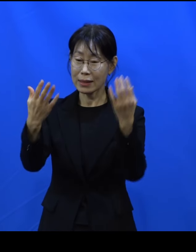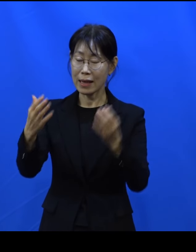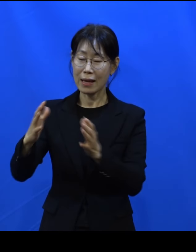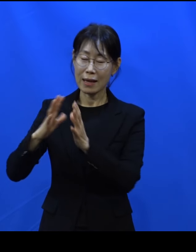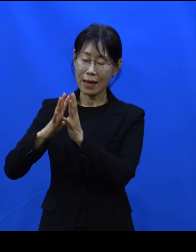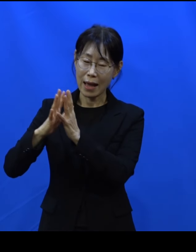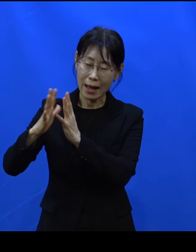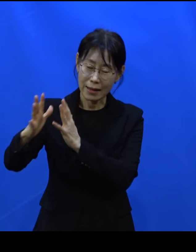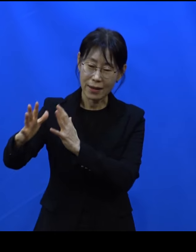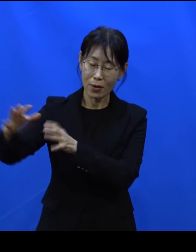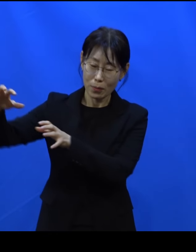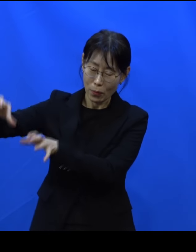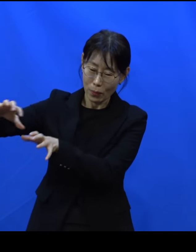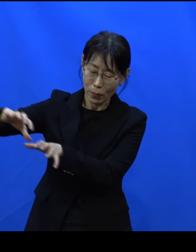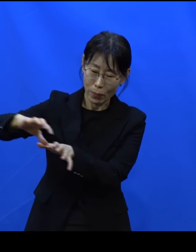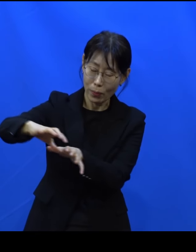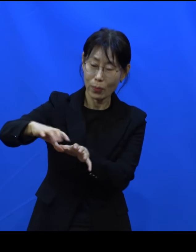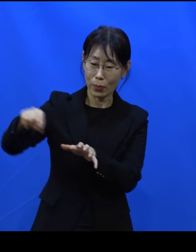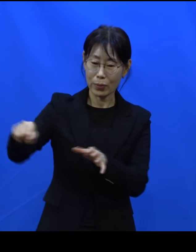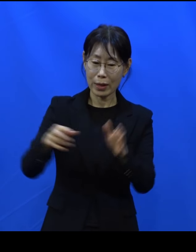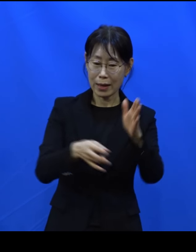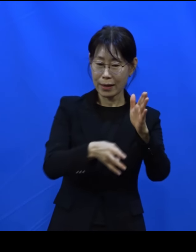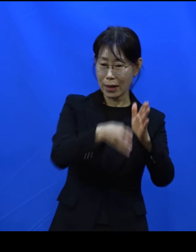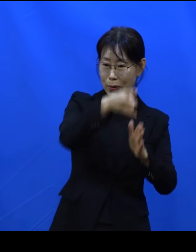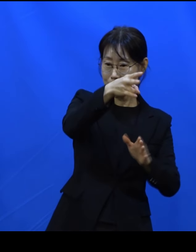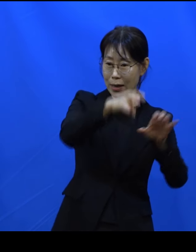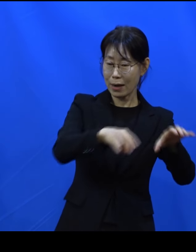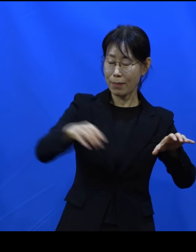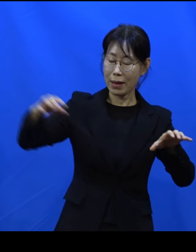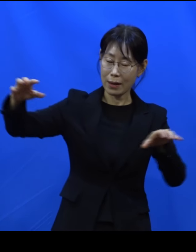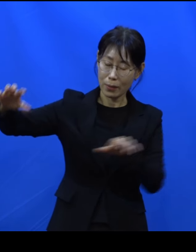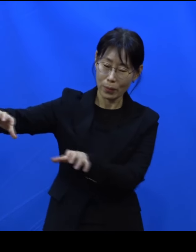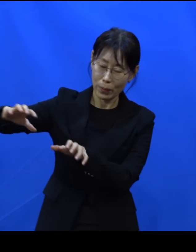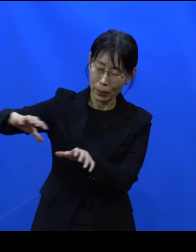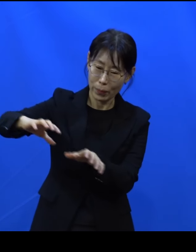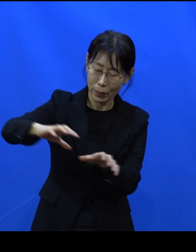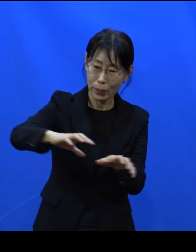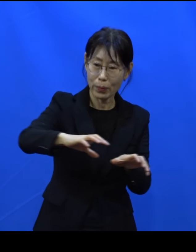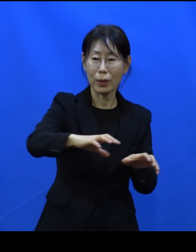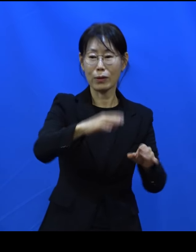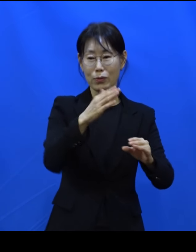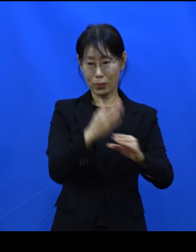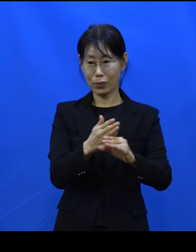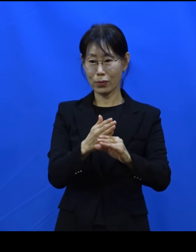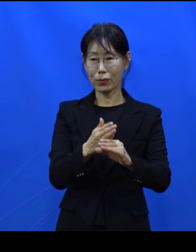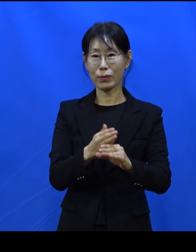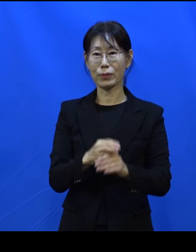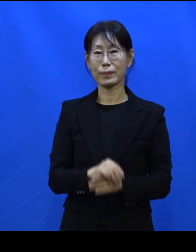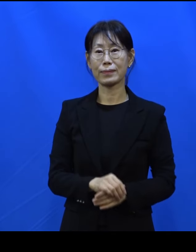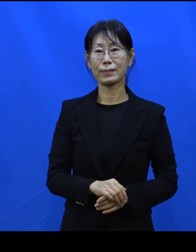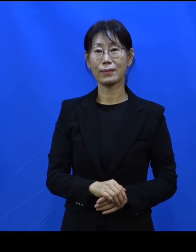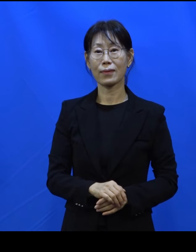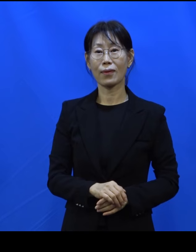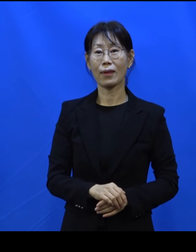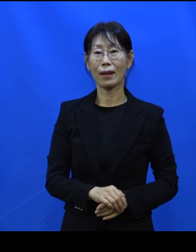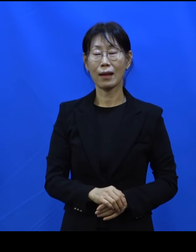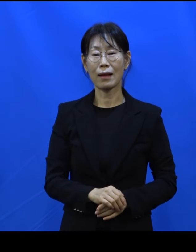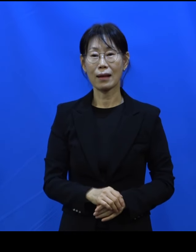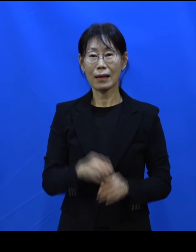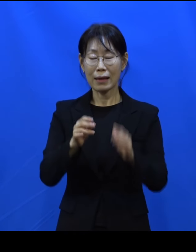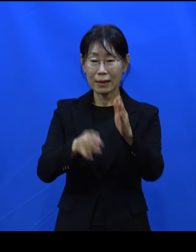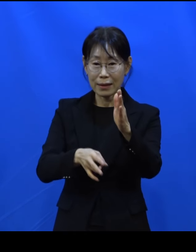이 예루살렘은 뭘 의미하죠? 왕의 임재, 왕권, 때로는